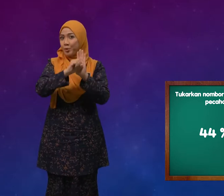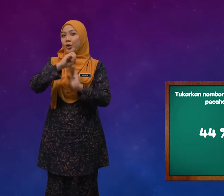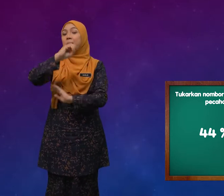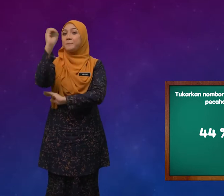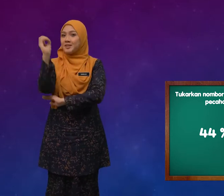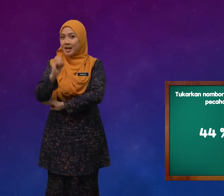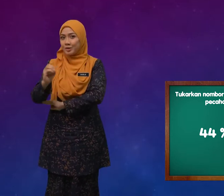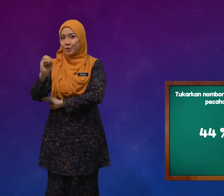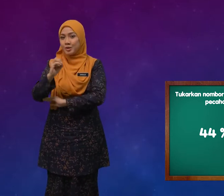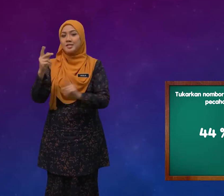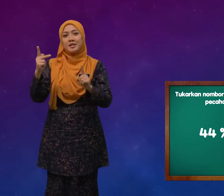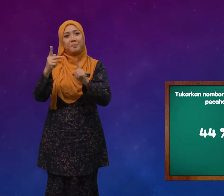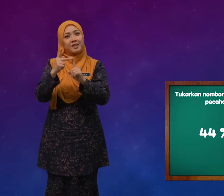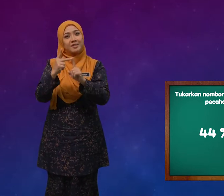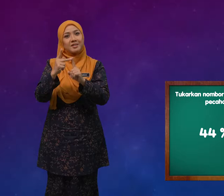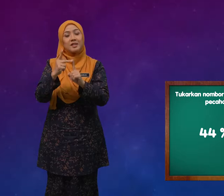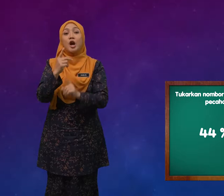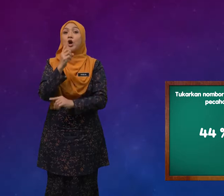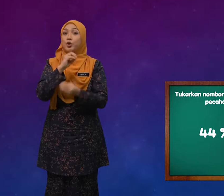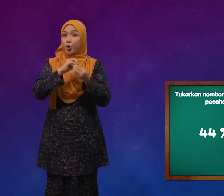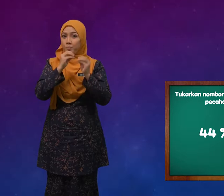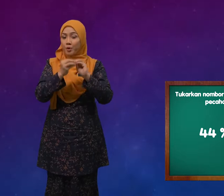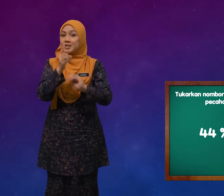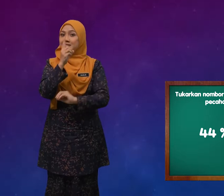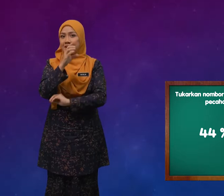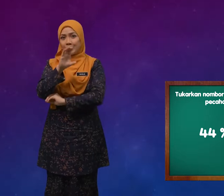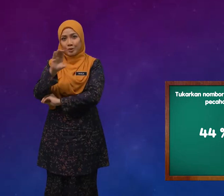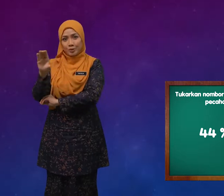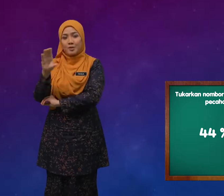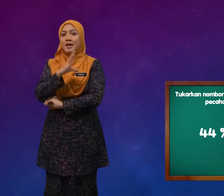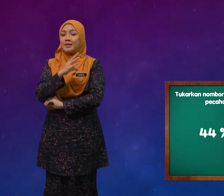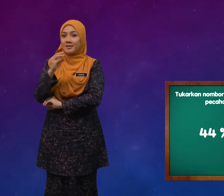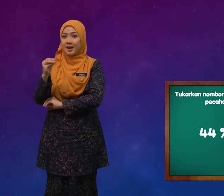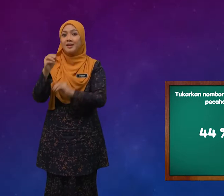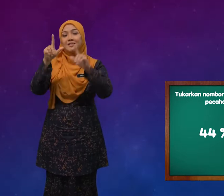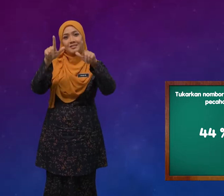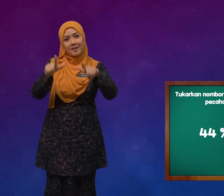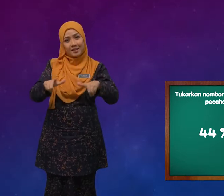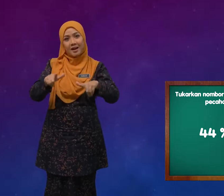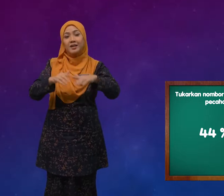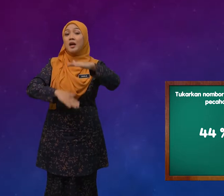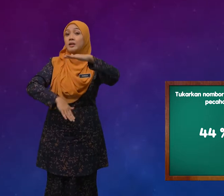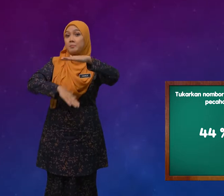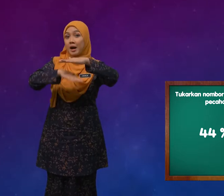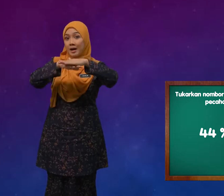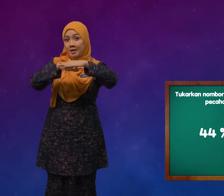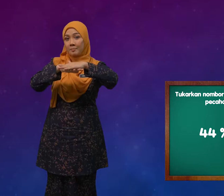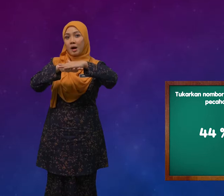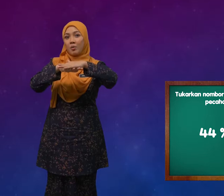simbol peratus kepada nombor 100 dan letakkan di bahagian